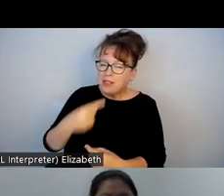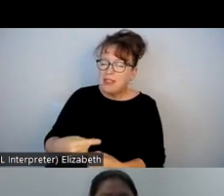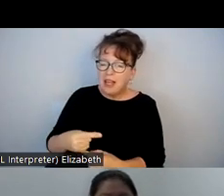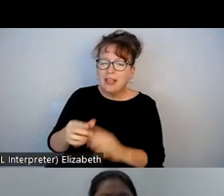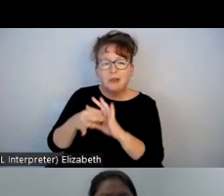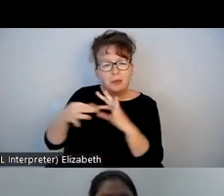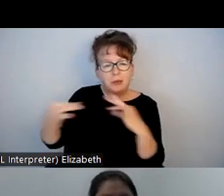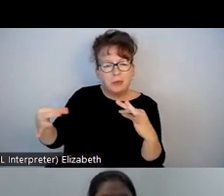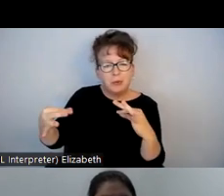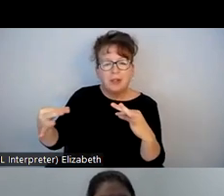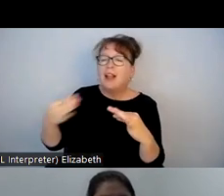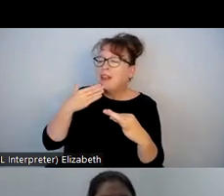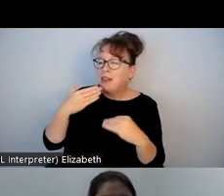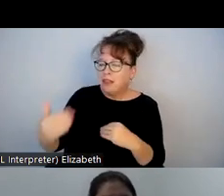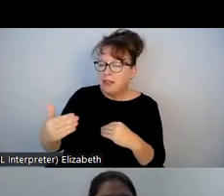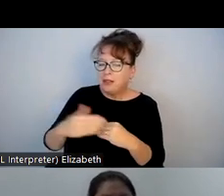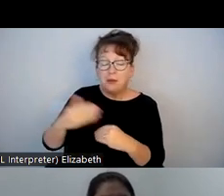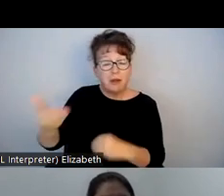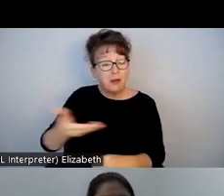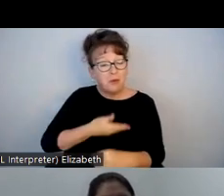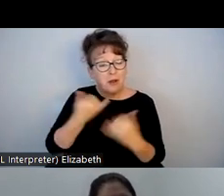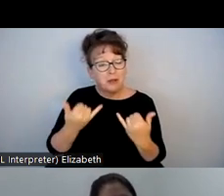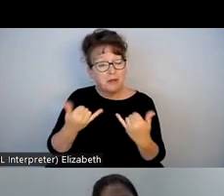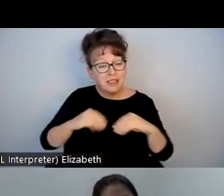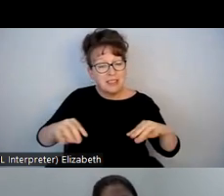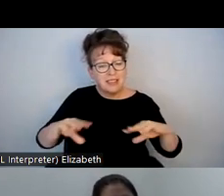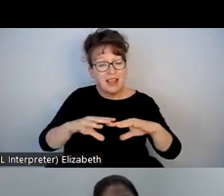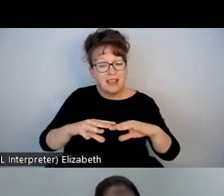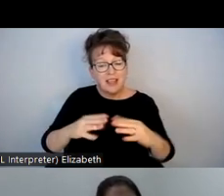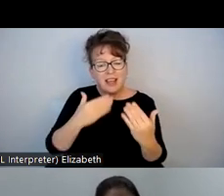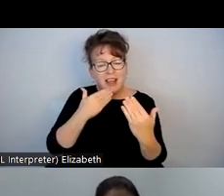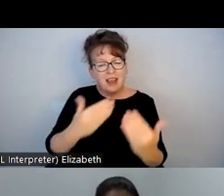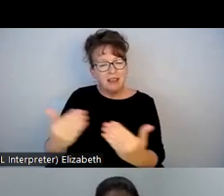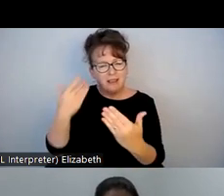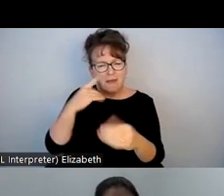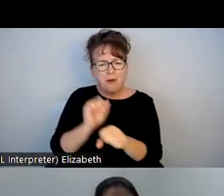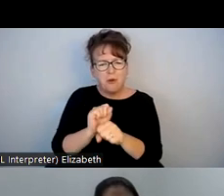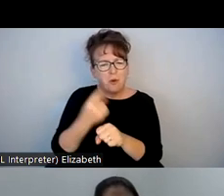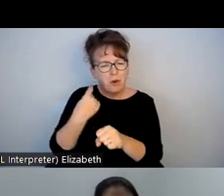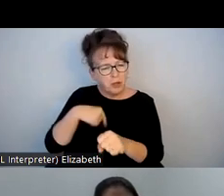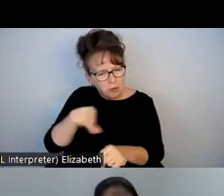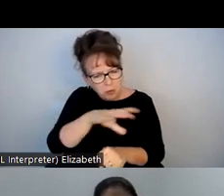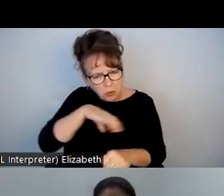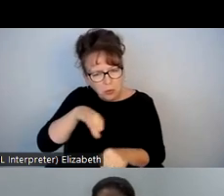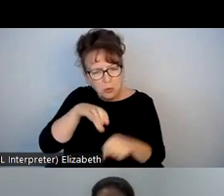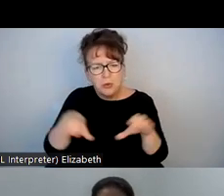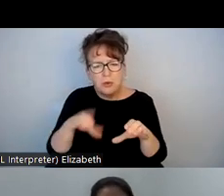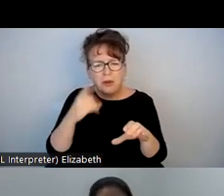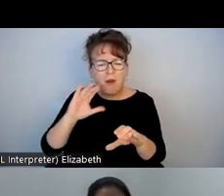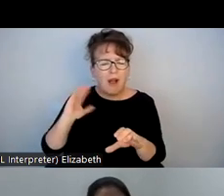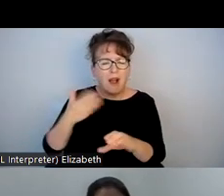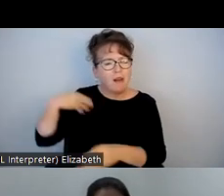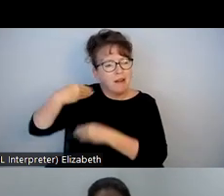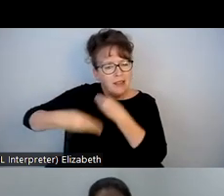Solo quería decirles de manera formal Gracias en mi idioma y estoy aquí también a nombre de Melisa